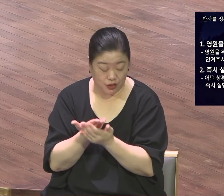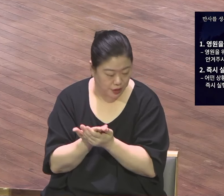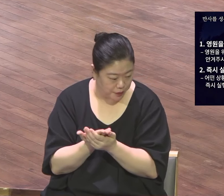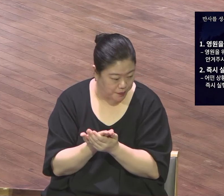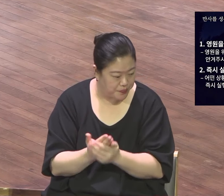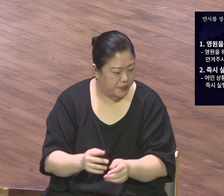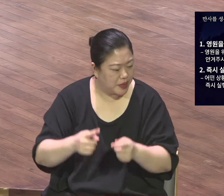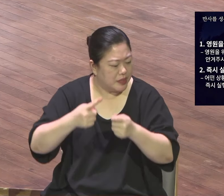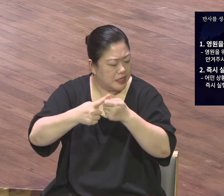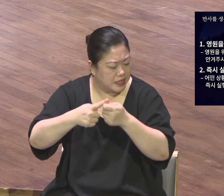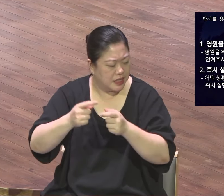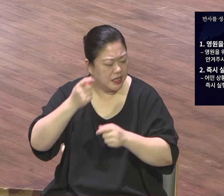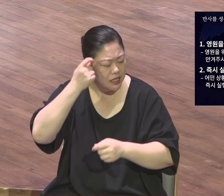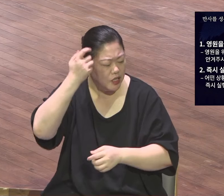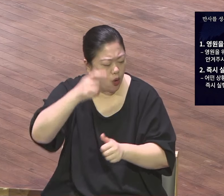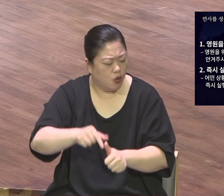주여